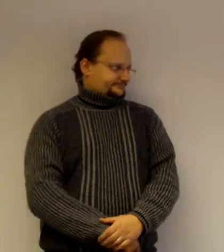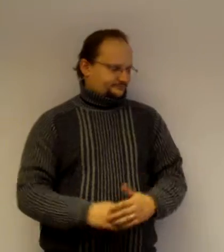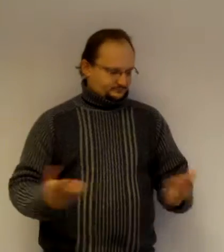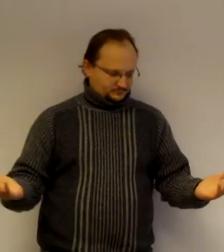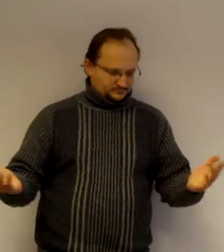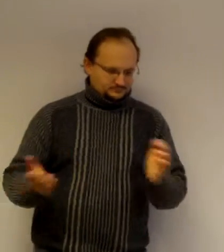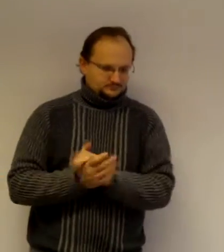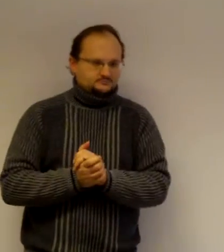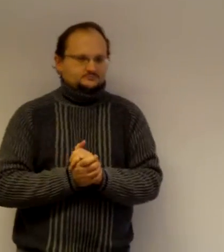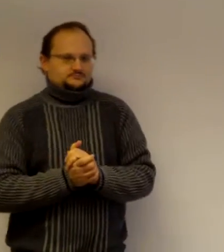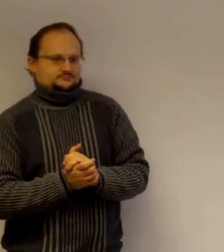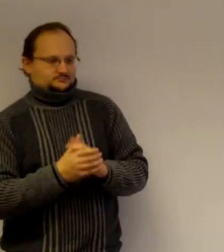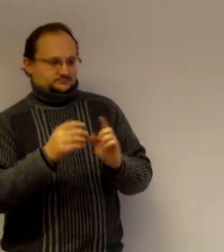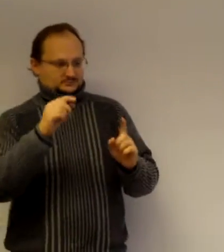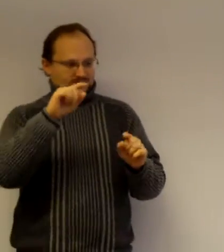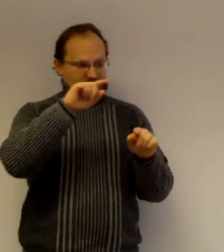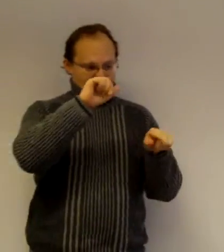Le garçon est plus gentil que la fille.